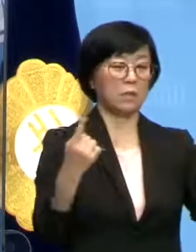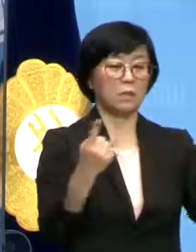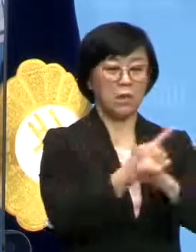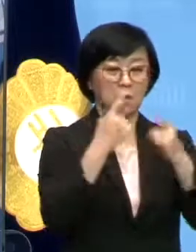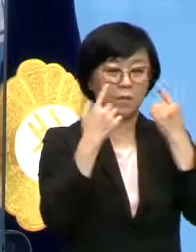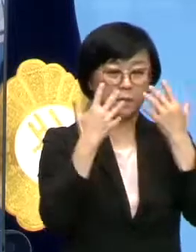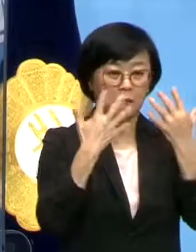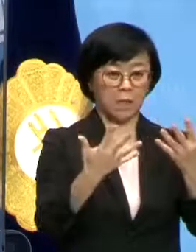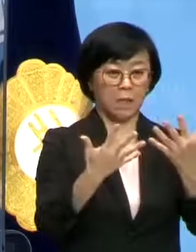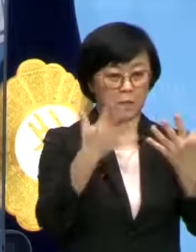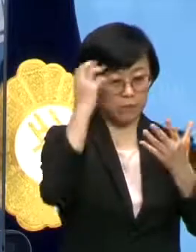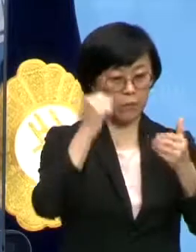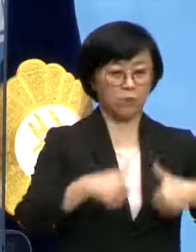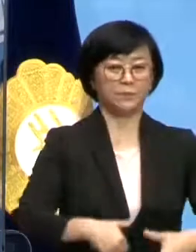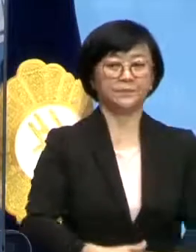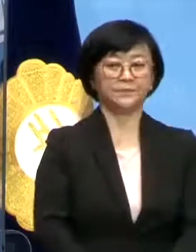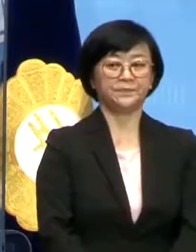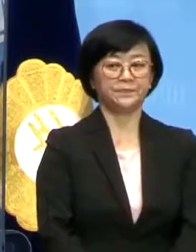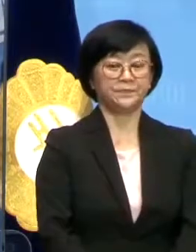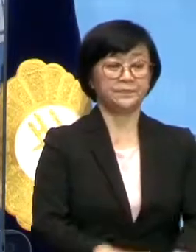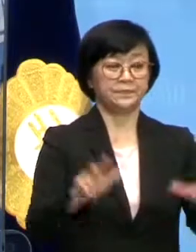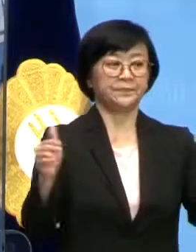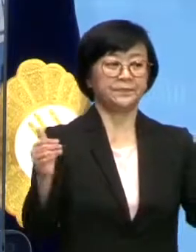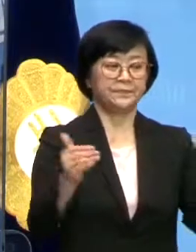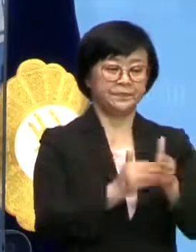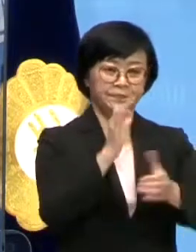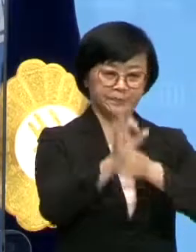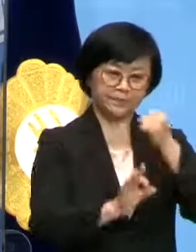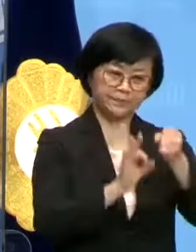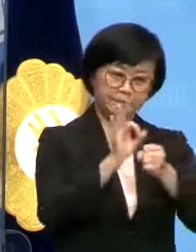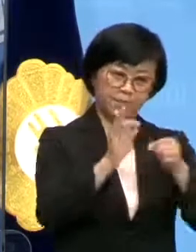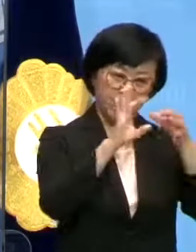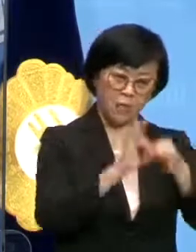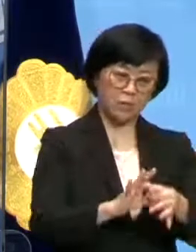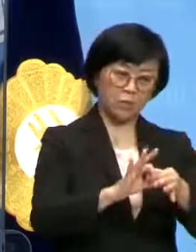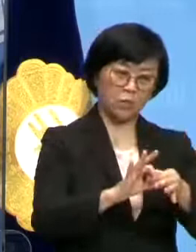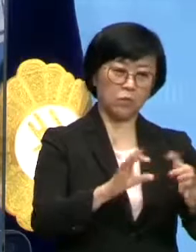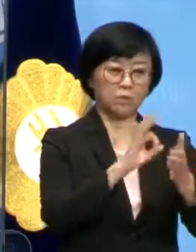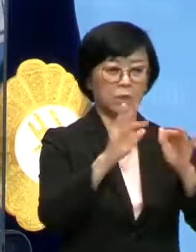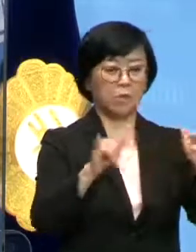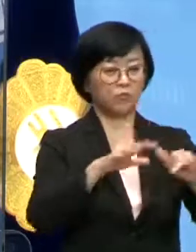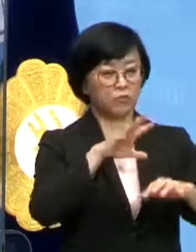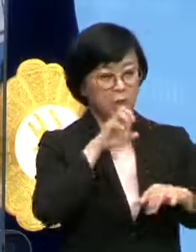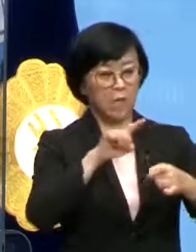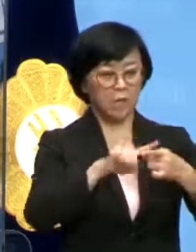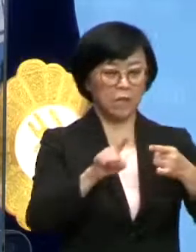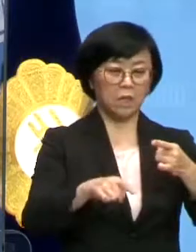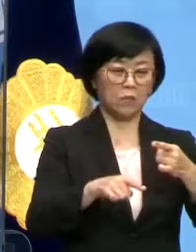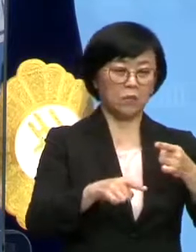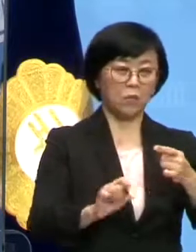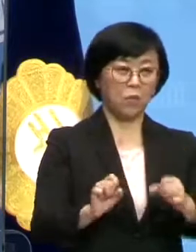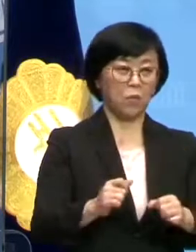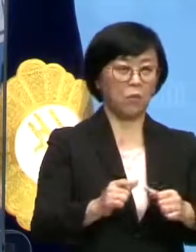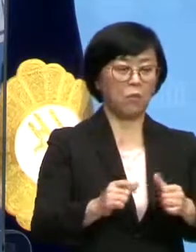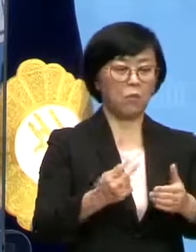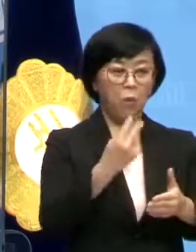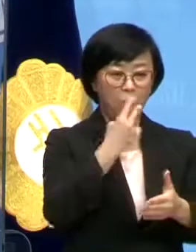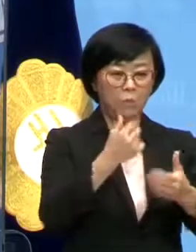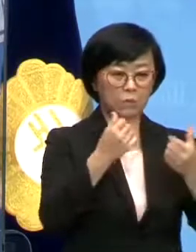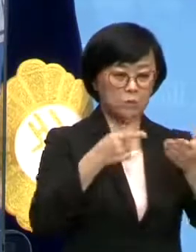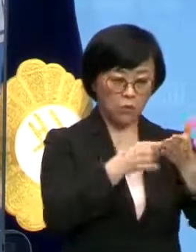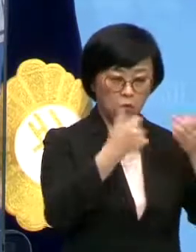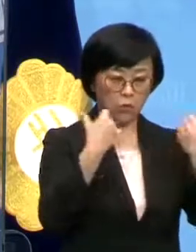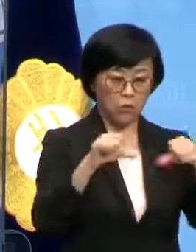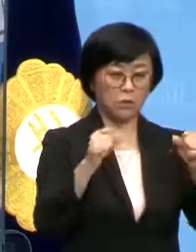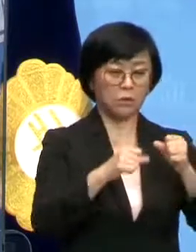명확하게 인식해야 할 것이야 지금까지 10년을 넘게 소비자들은 불편과 이로 인한 실손 보험 청구 포기로